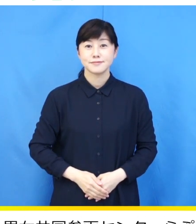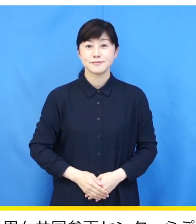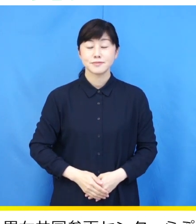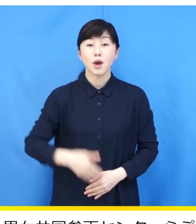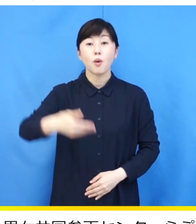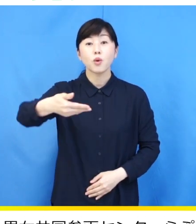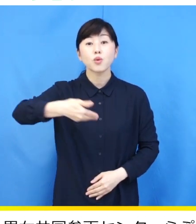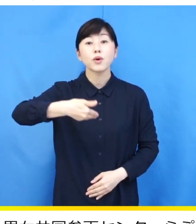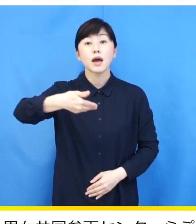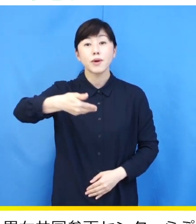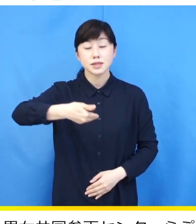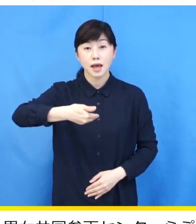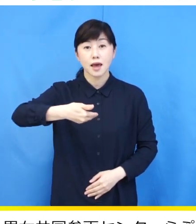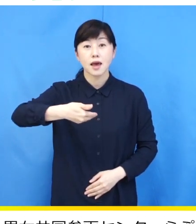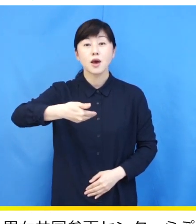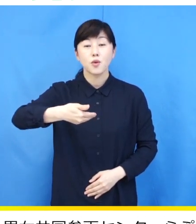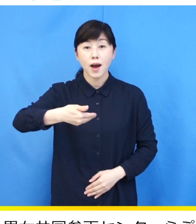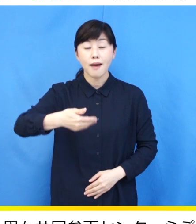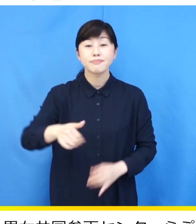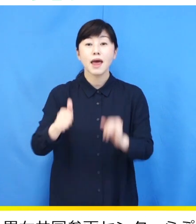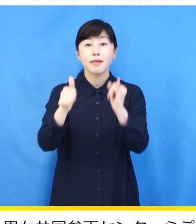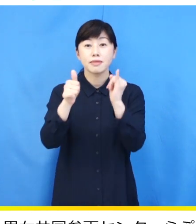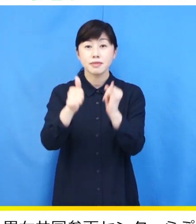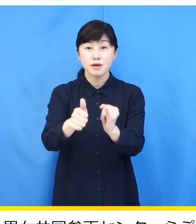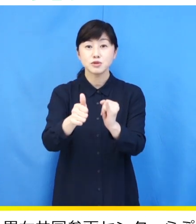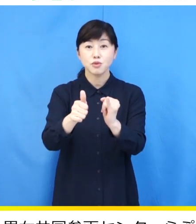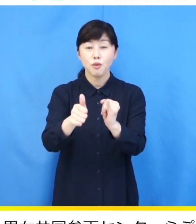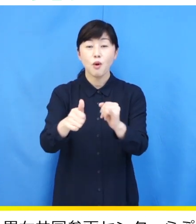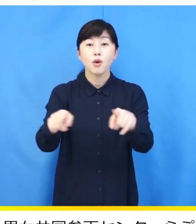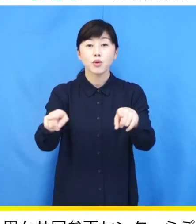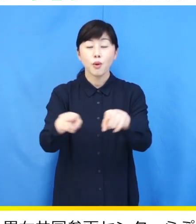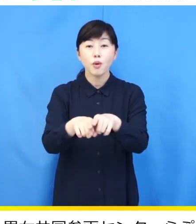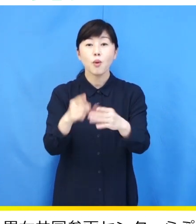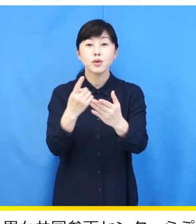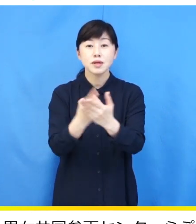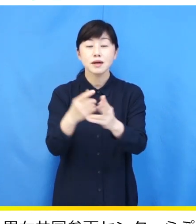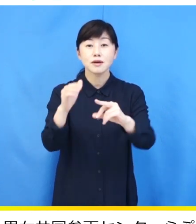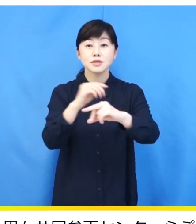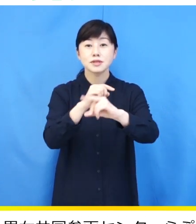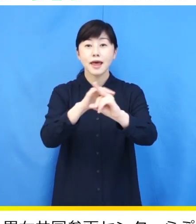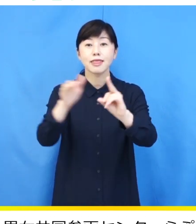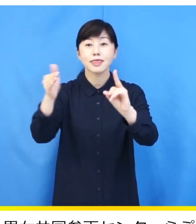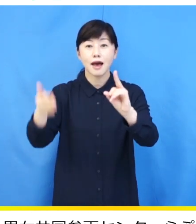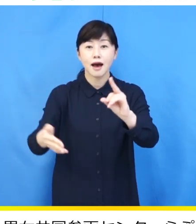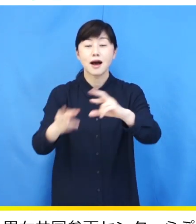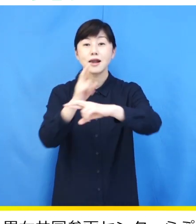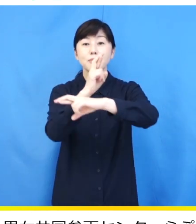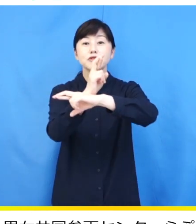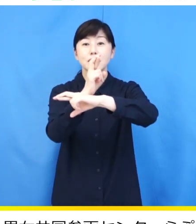お問い合わせは男女共同参画センターらぷらすあ